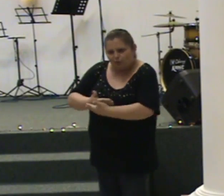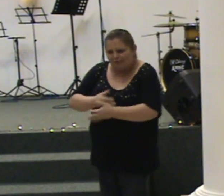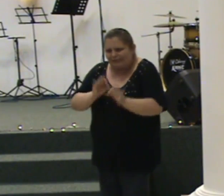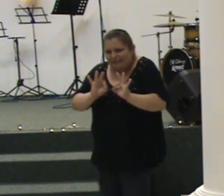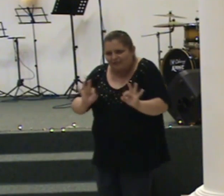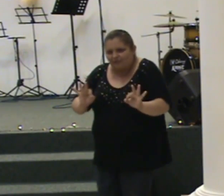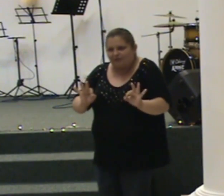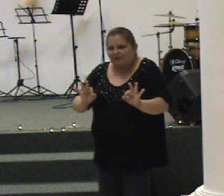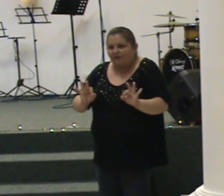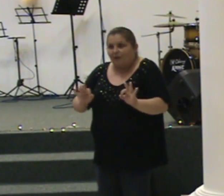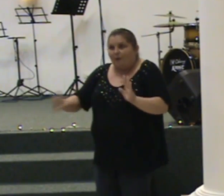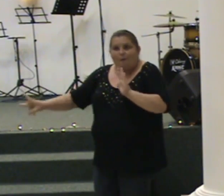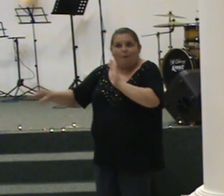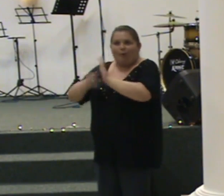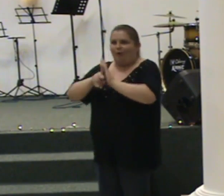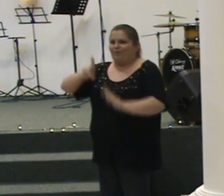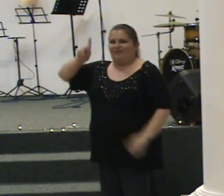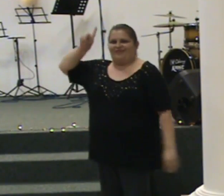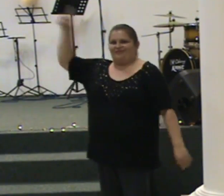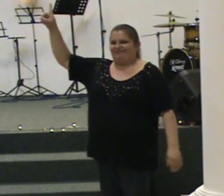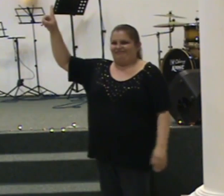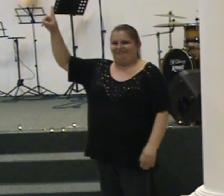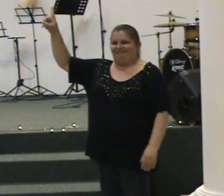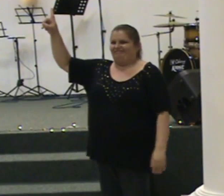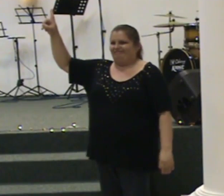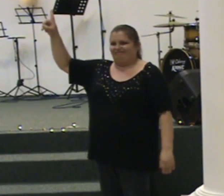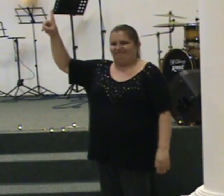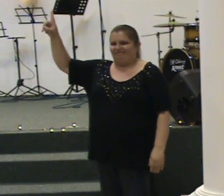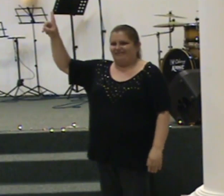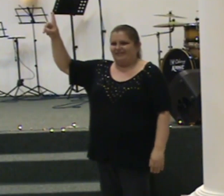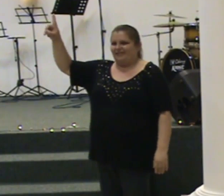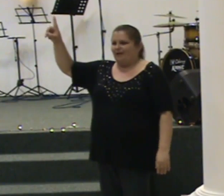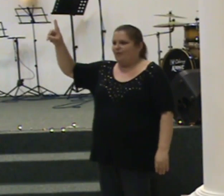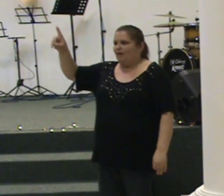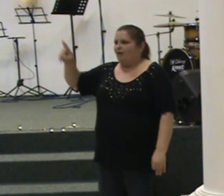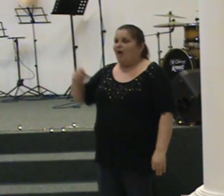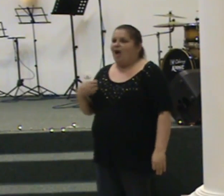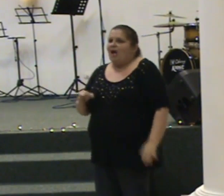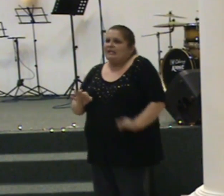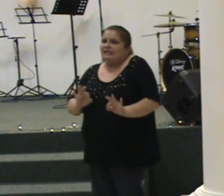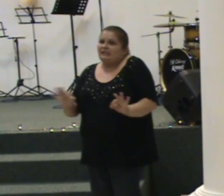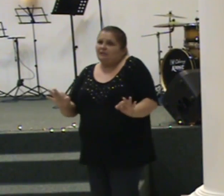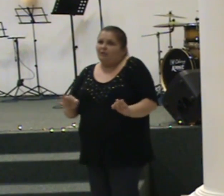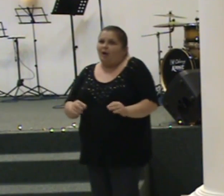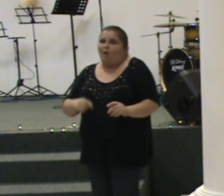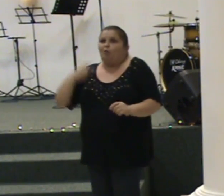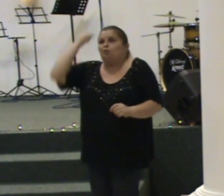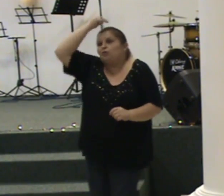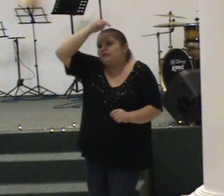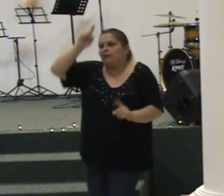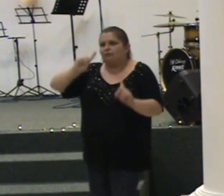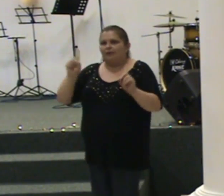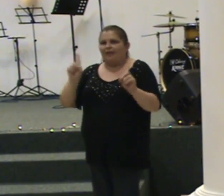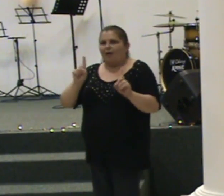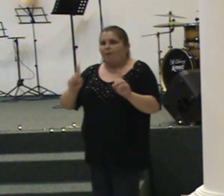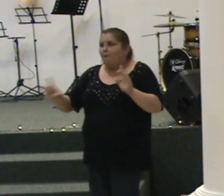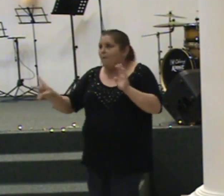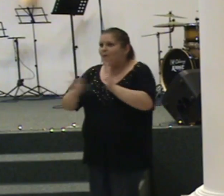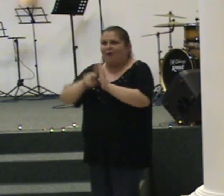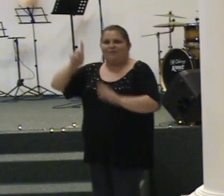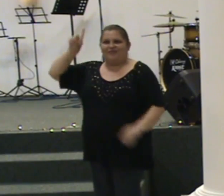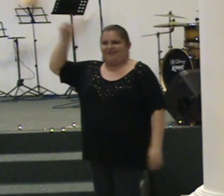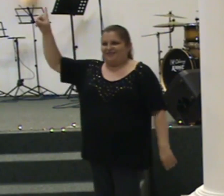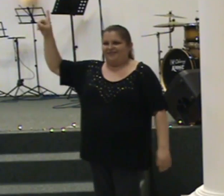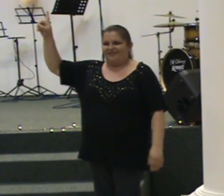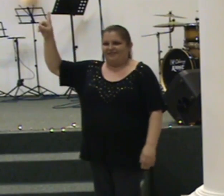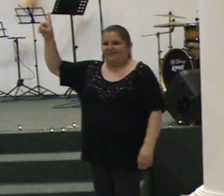de Deus era o próprio Deus que estava lá na eternidade. Na criação do mundo, a palavra diz assim, que Deus falou